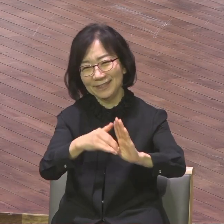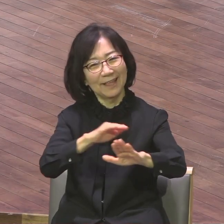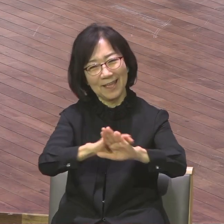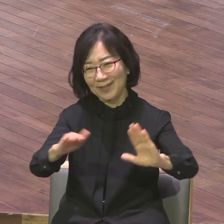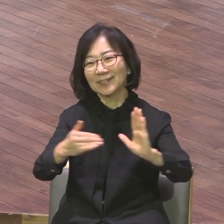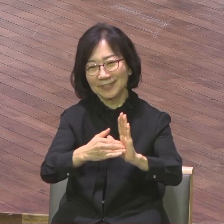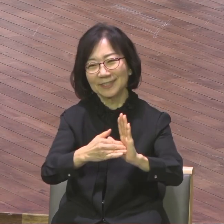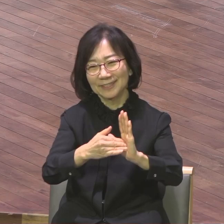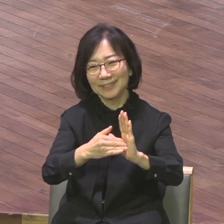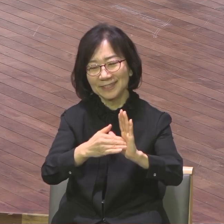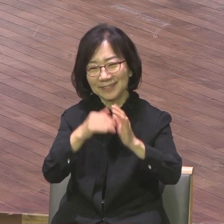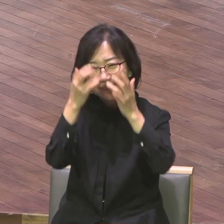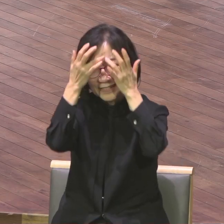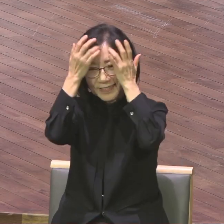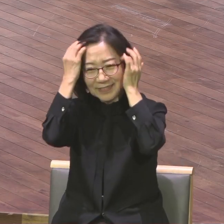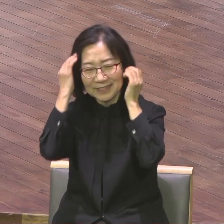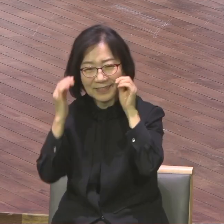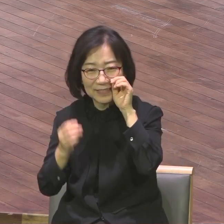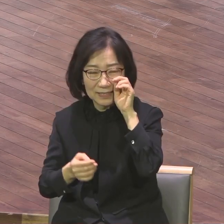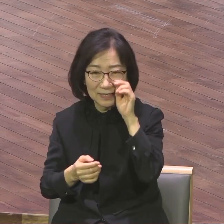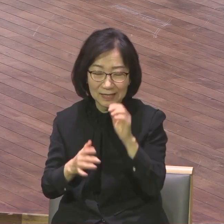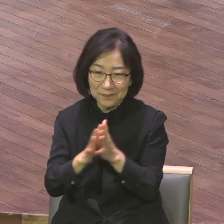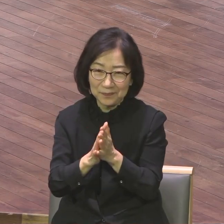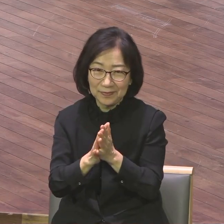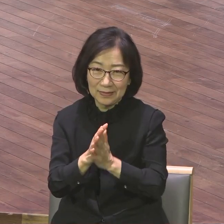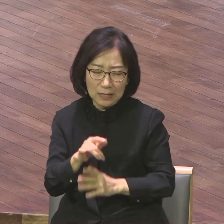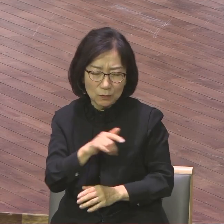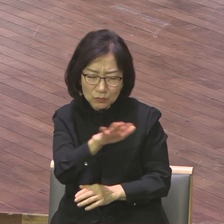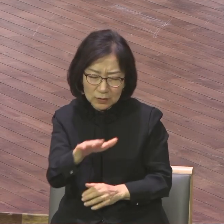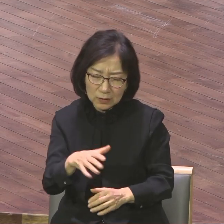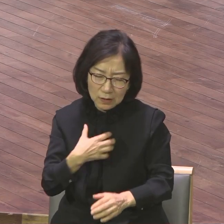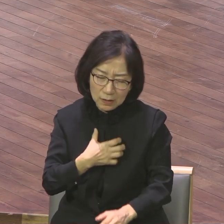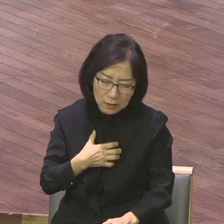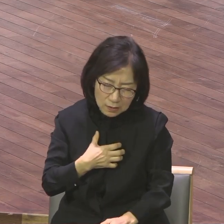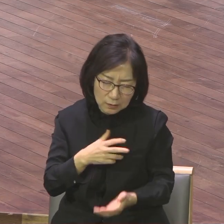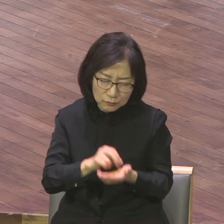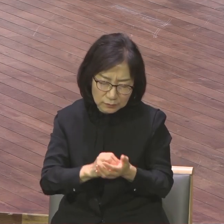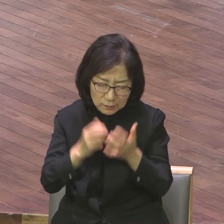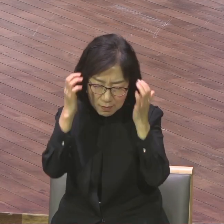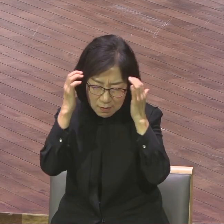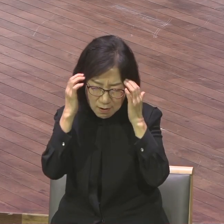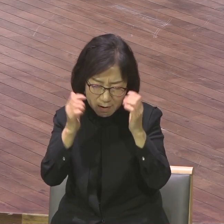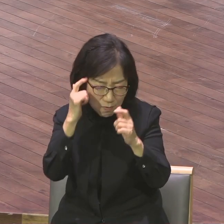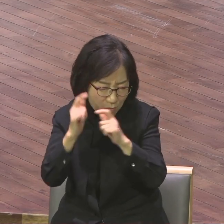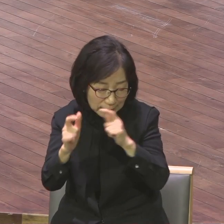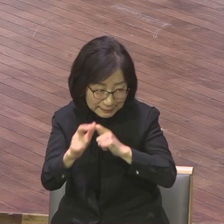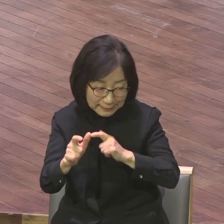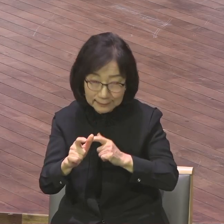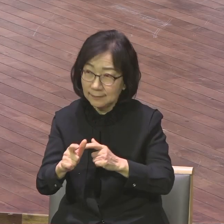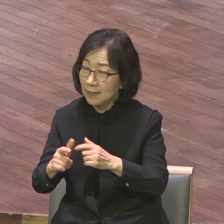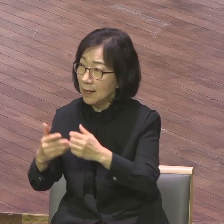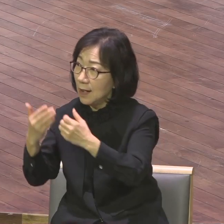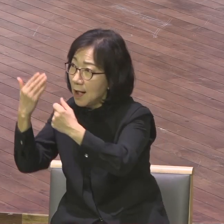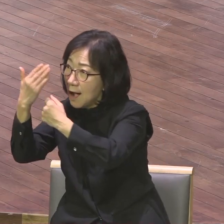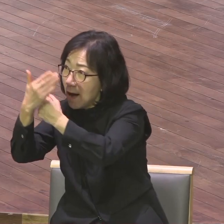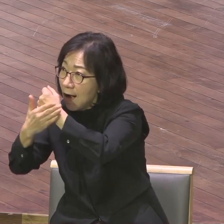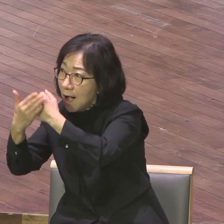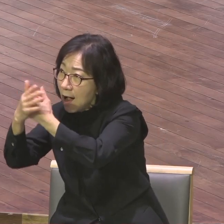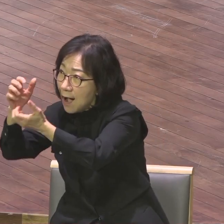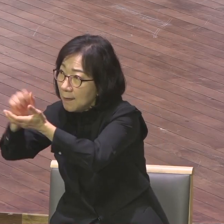이게 무슨 문제냐? 영적 문제 해결되면 끝나는 것입니다. 은혜 받으면 끝난다고요. 무슨 우울증이